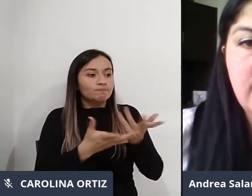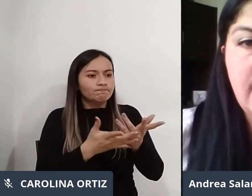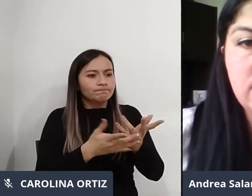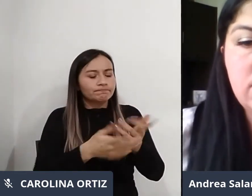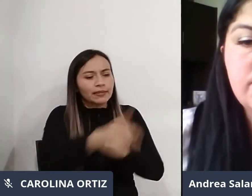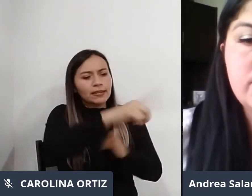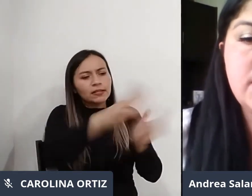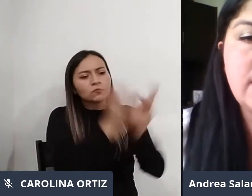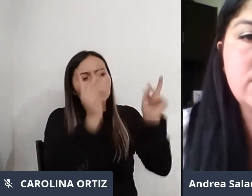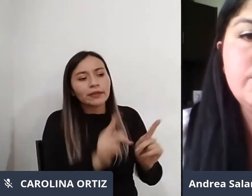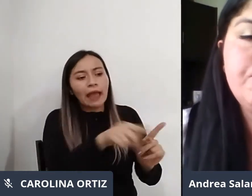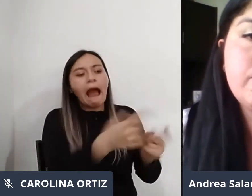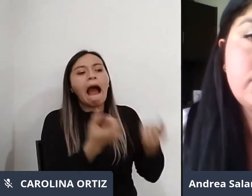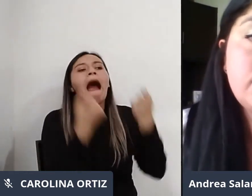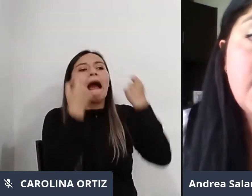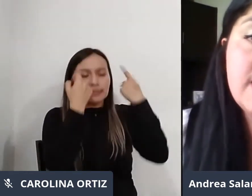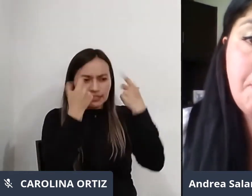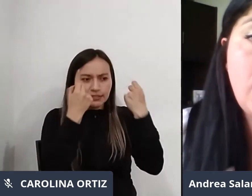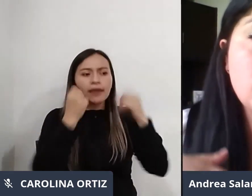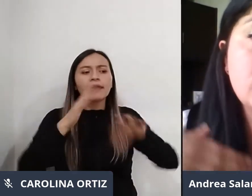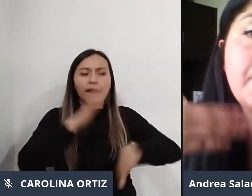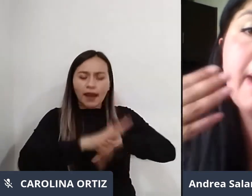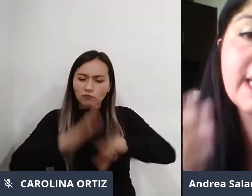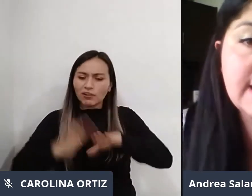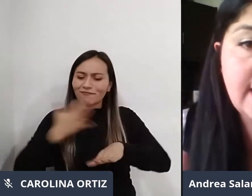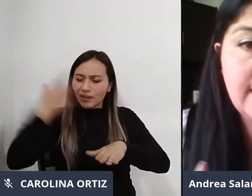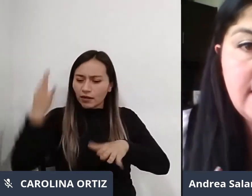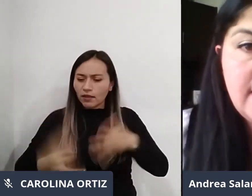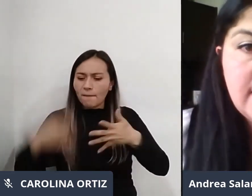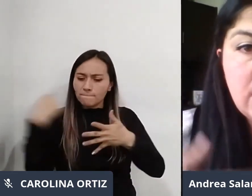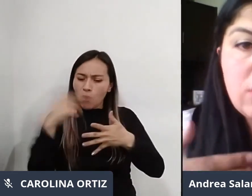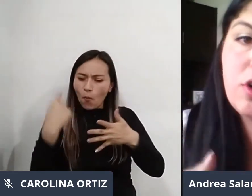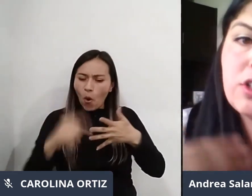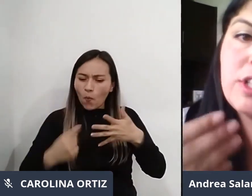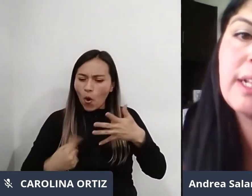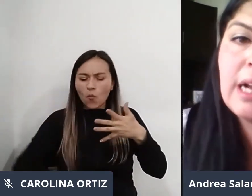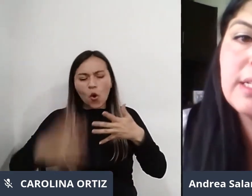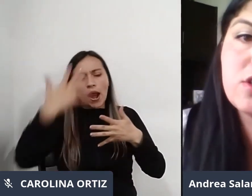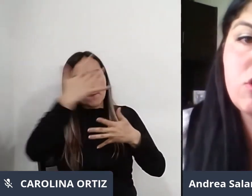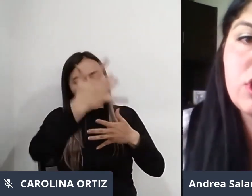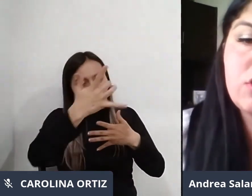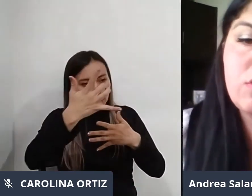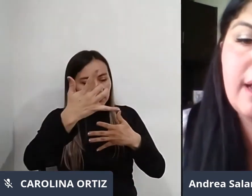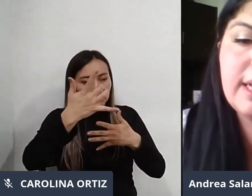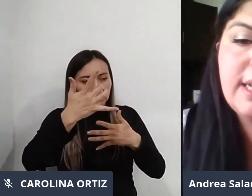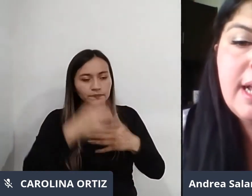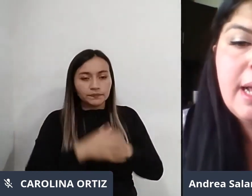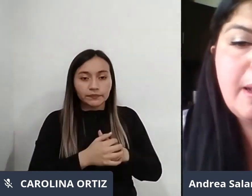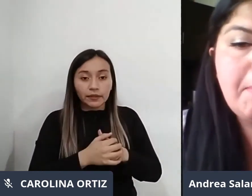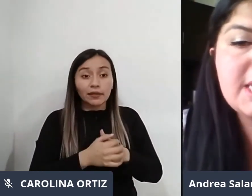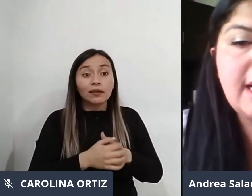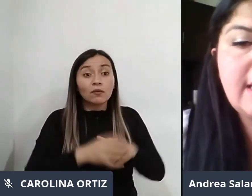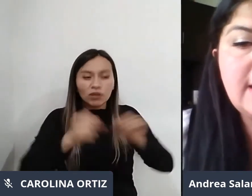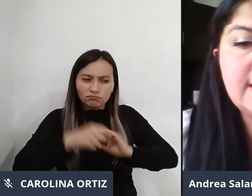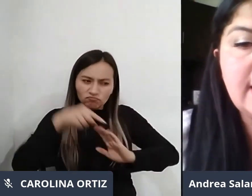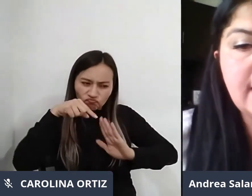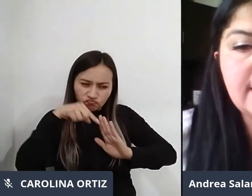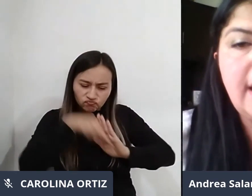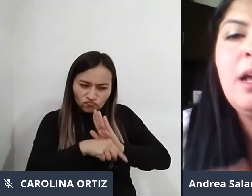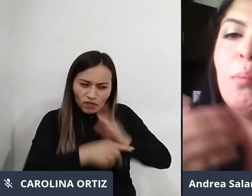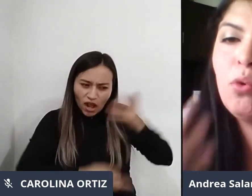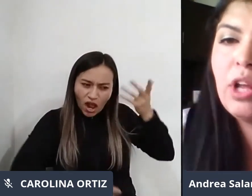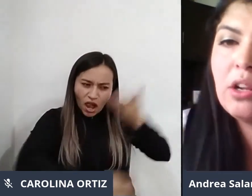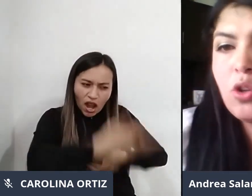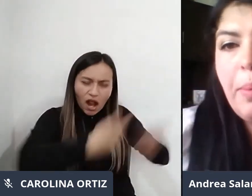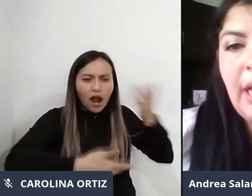está sucediendo, ¿cierto? Y podemos ir más allá dentro de esos análisis con los estudiantes y empezar a analizar que